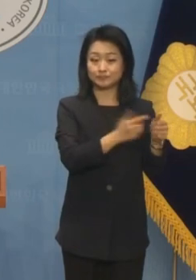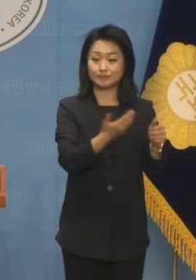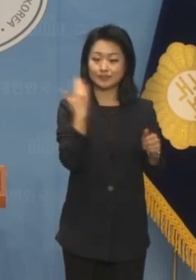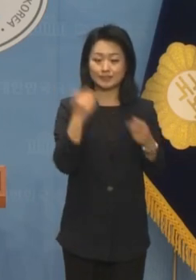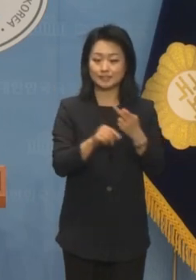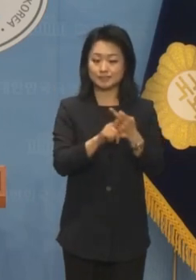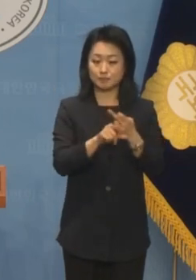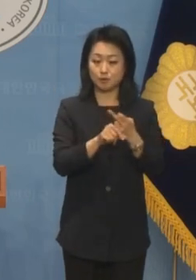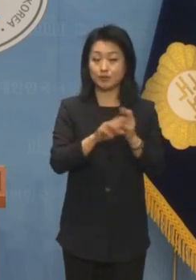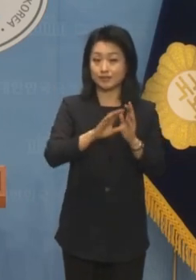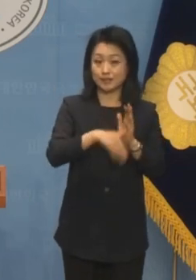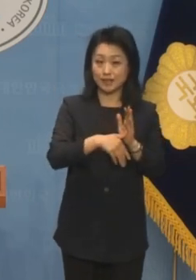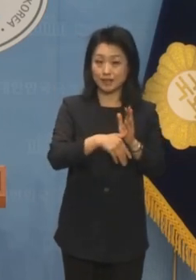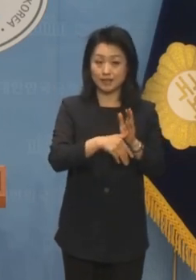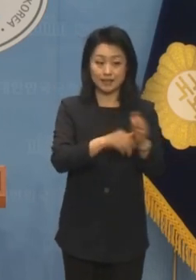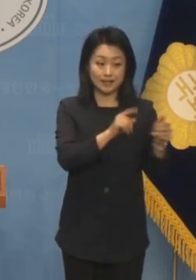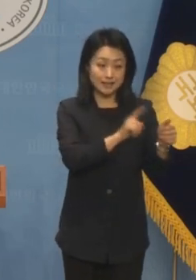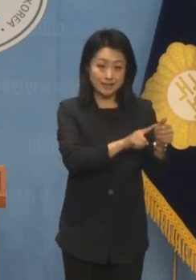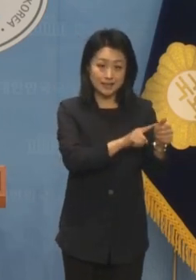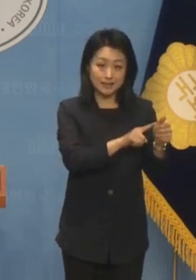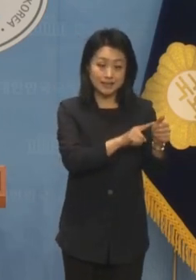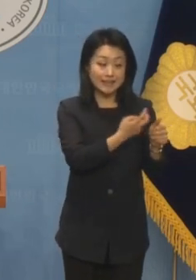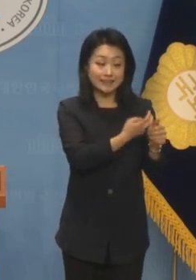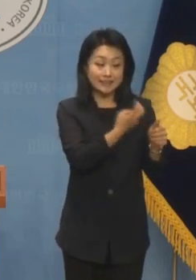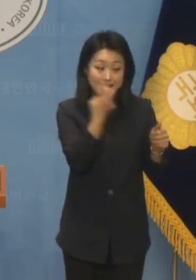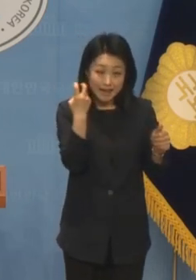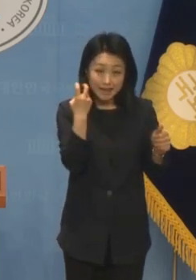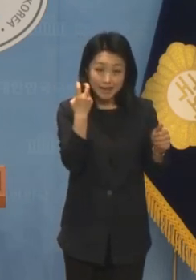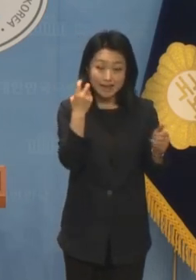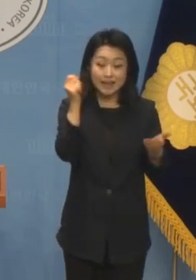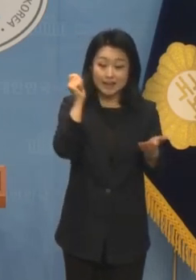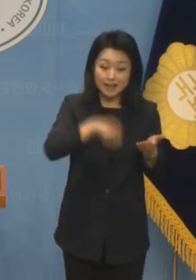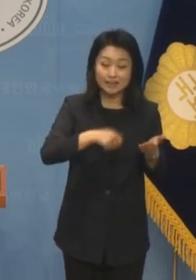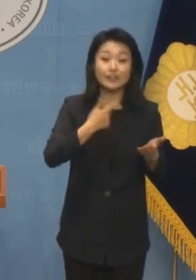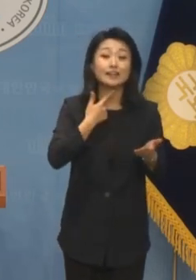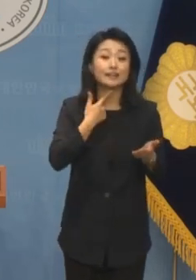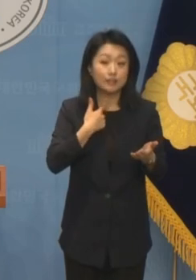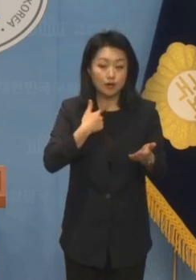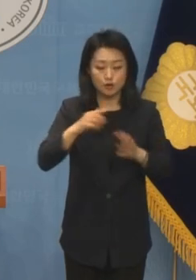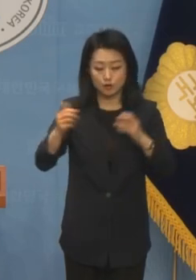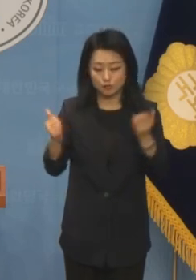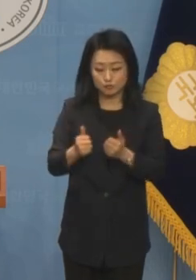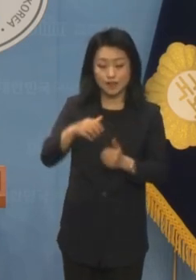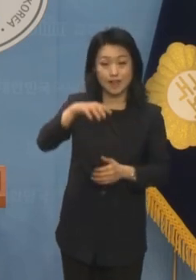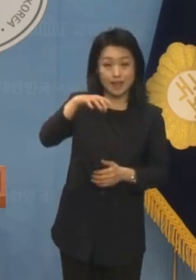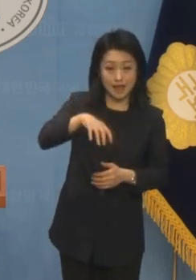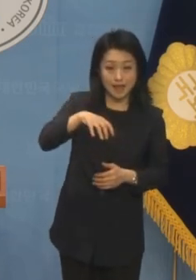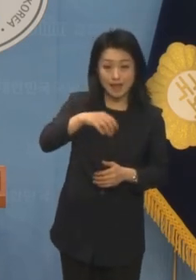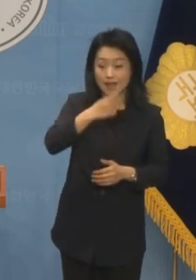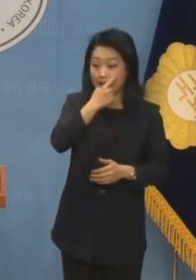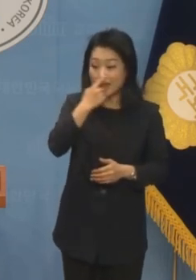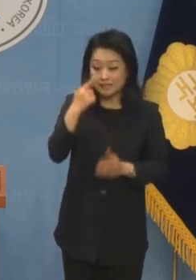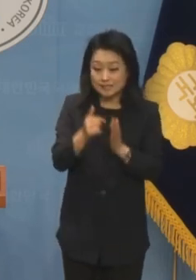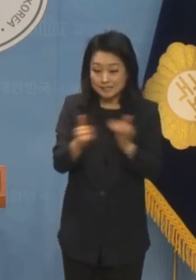12월 이정섭 검사 탄핵 소추안을 가결시킨 국회의 증인